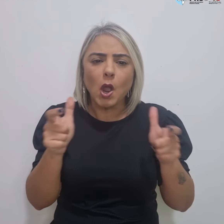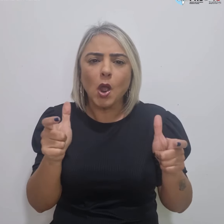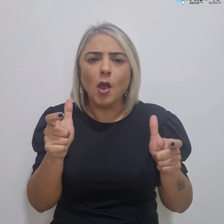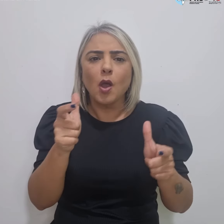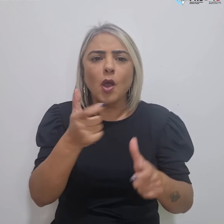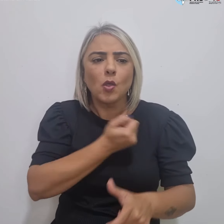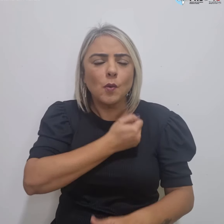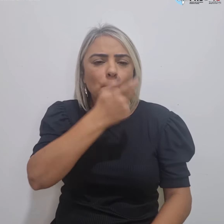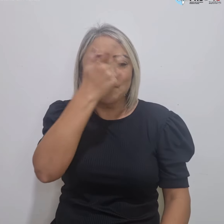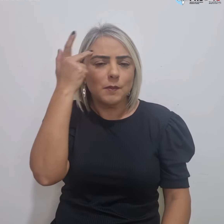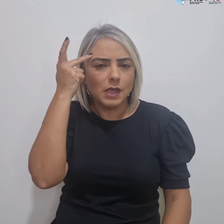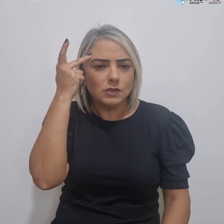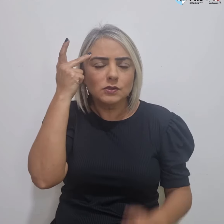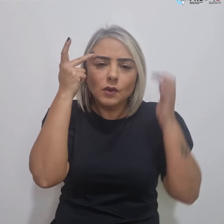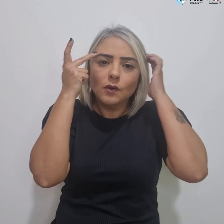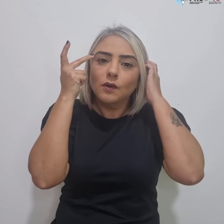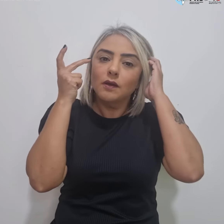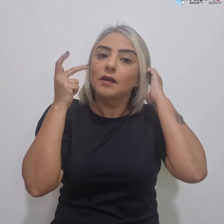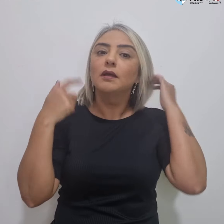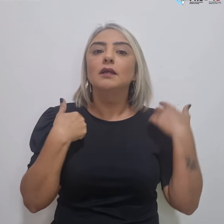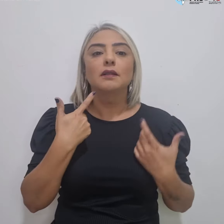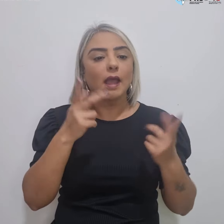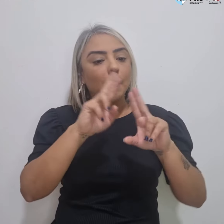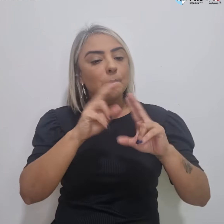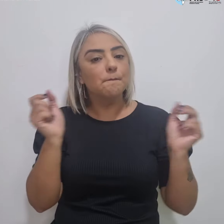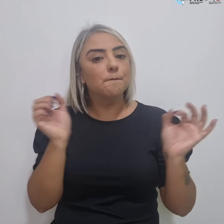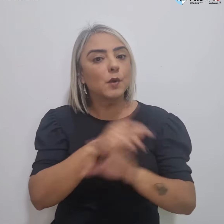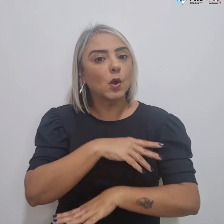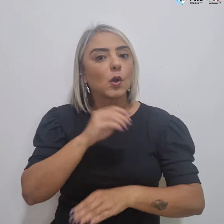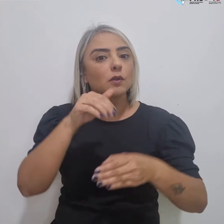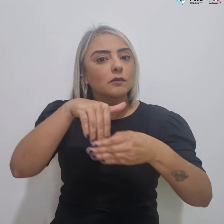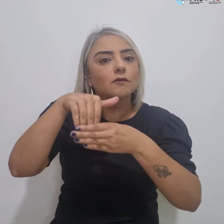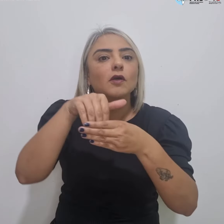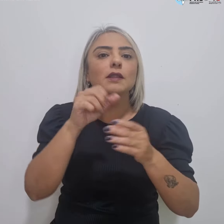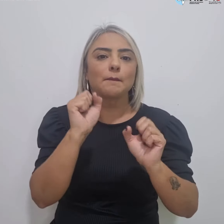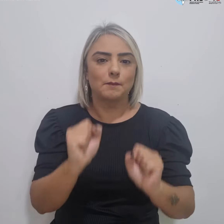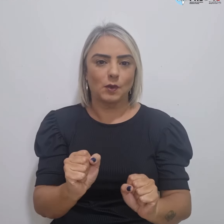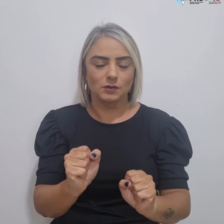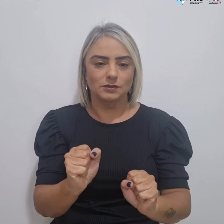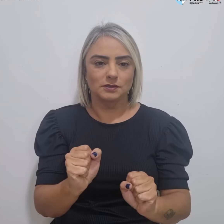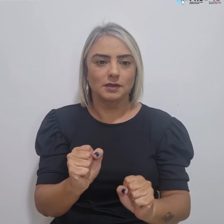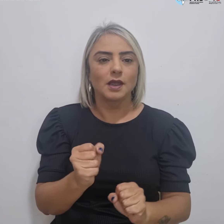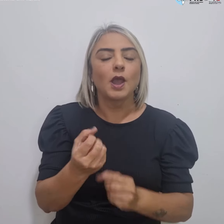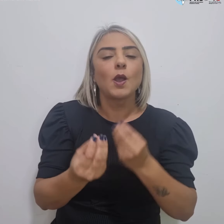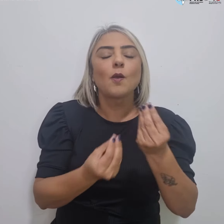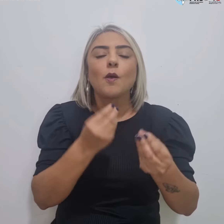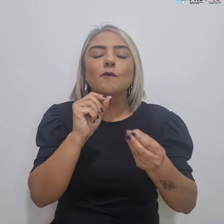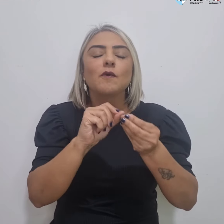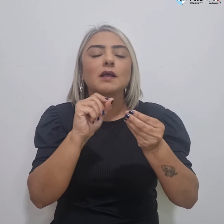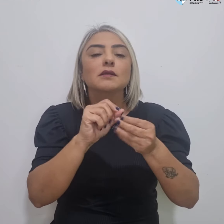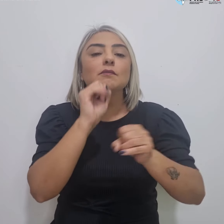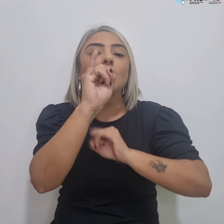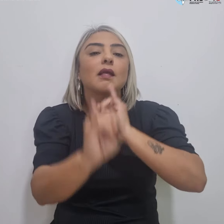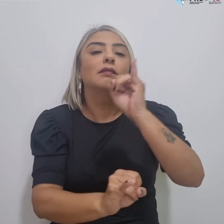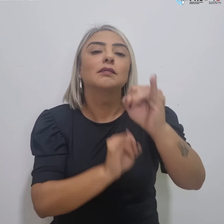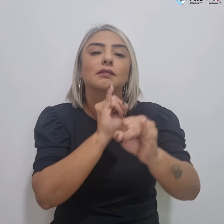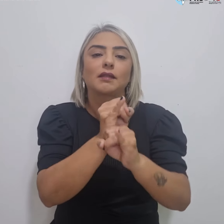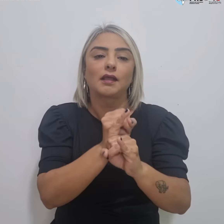pessoas possível esteja apto a participar. Como fazer pela internet? É muito